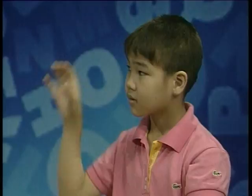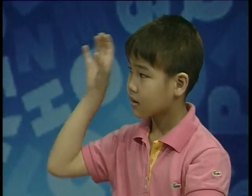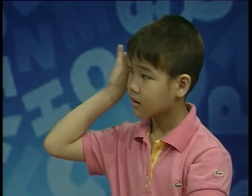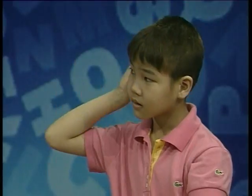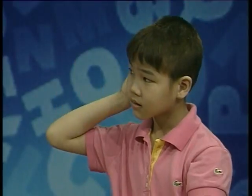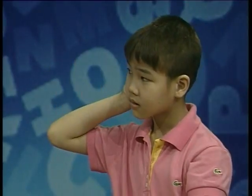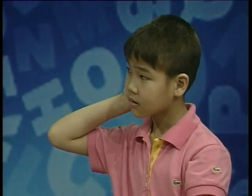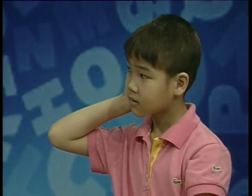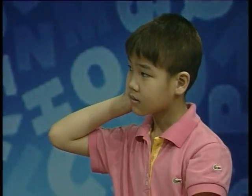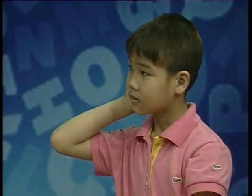Đó là ký hiệu nghe